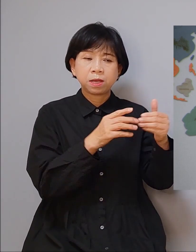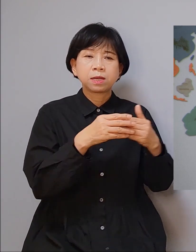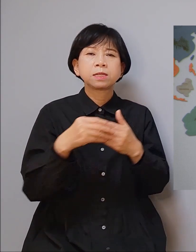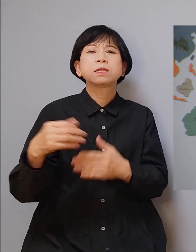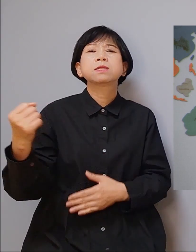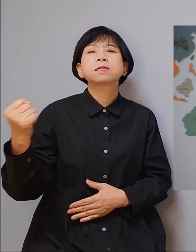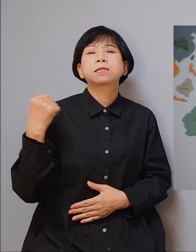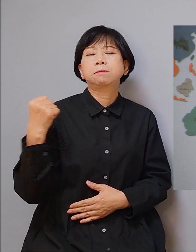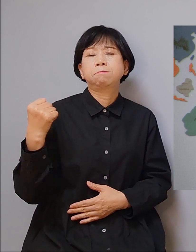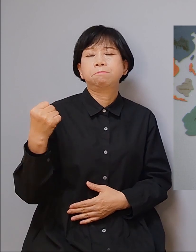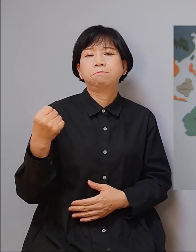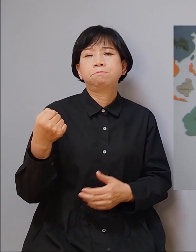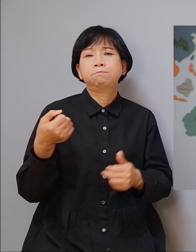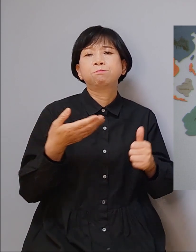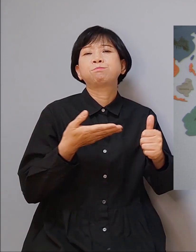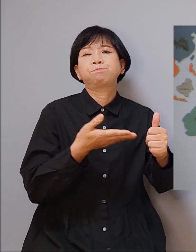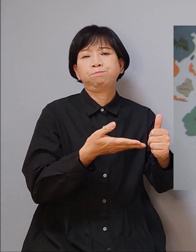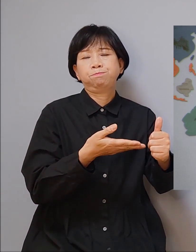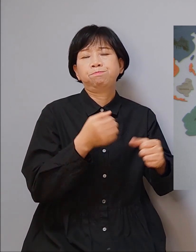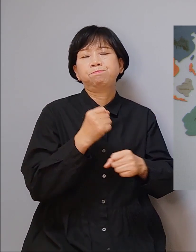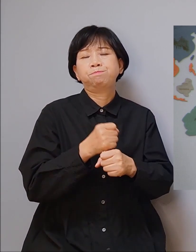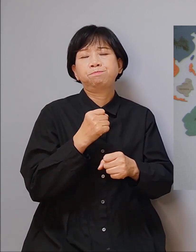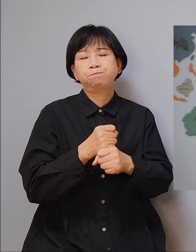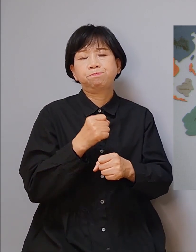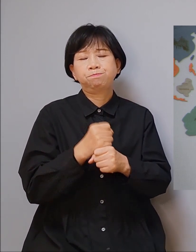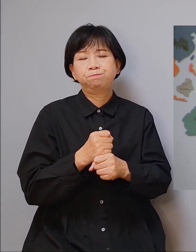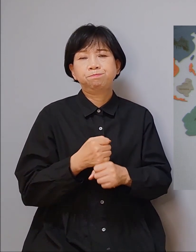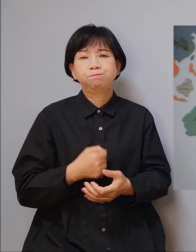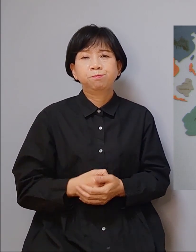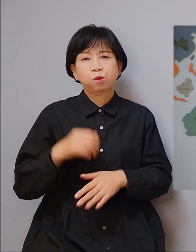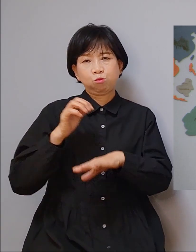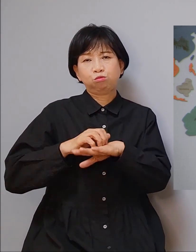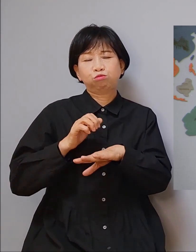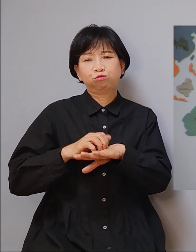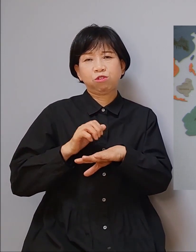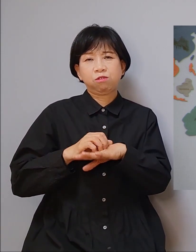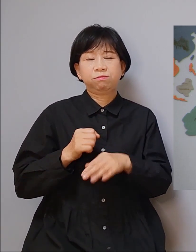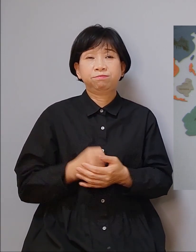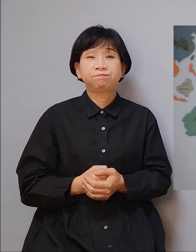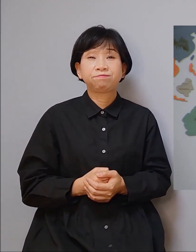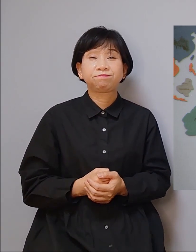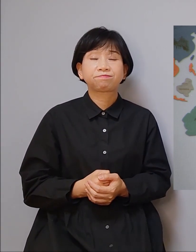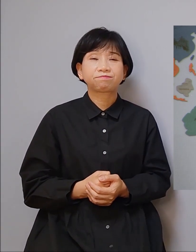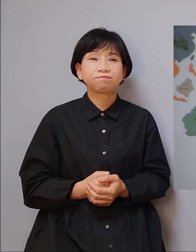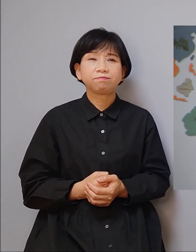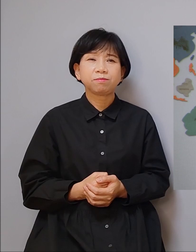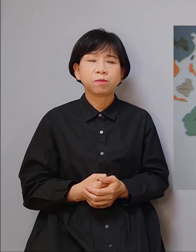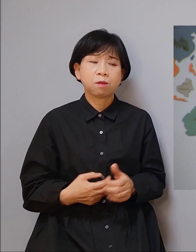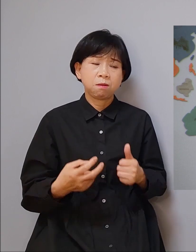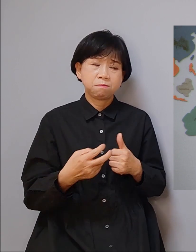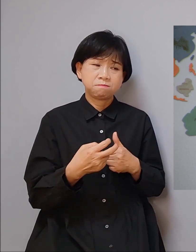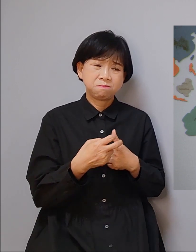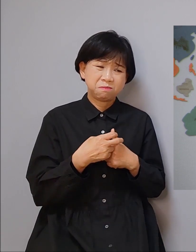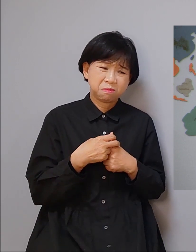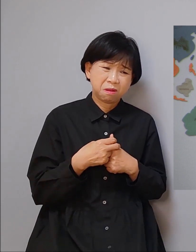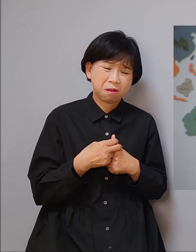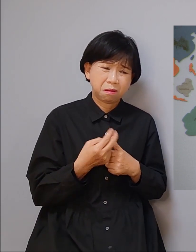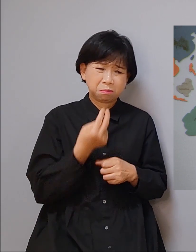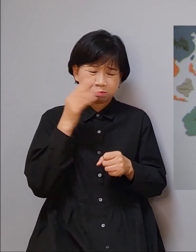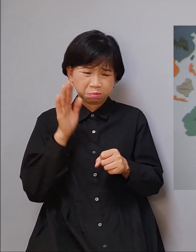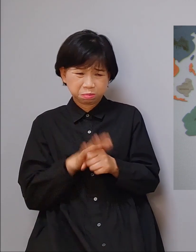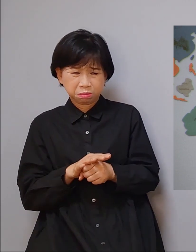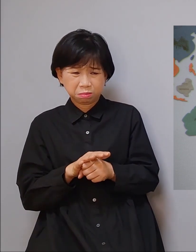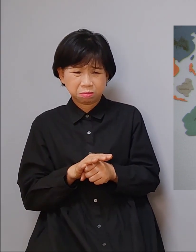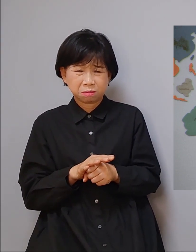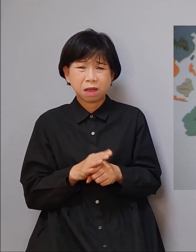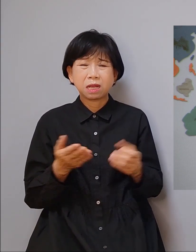리더십을 갖게끔 만들어 가시는 거예요. 또한 모함과 미움을 다루는 법을 가르쳐 주십니다. 말도 안